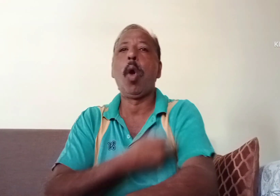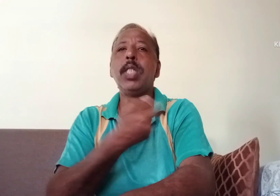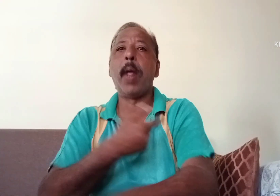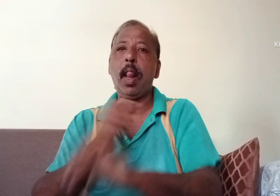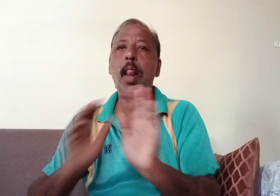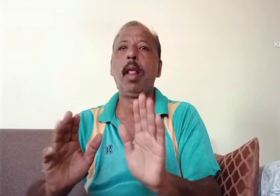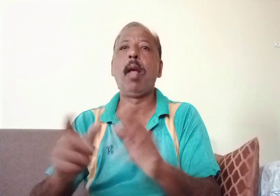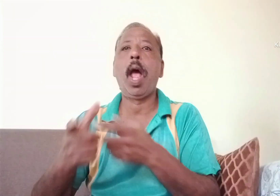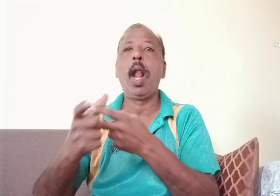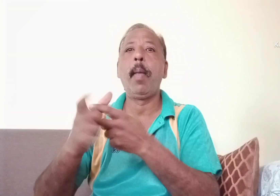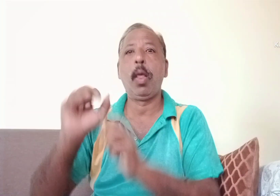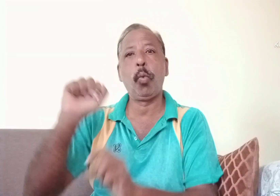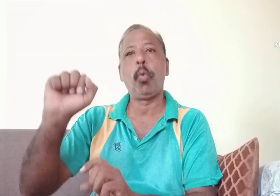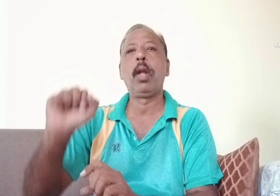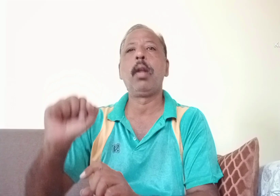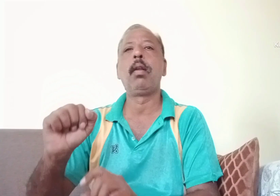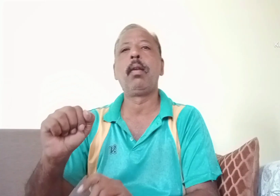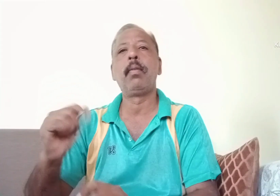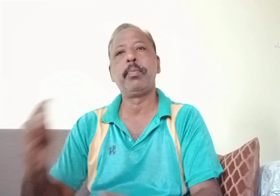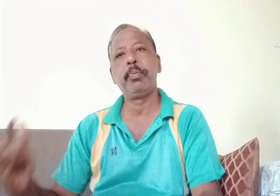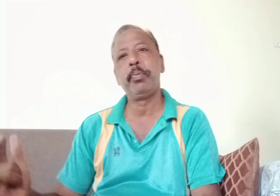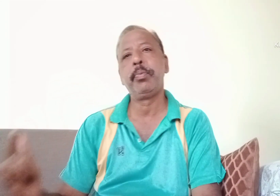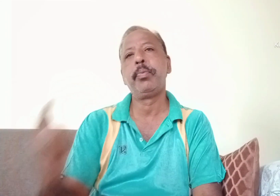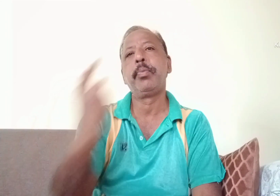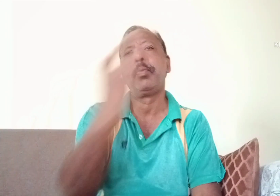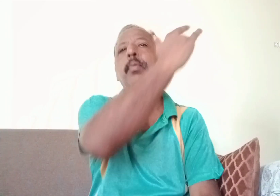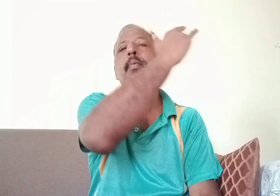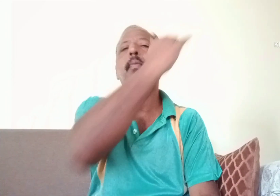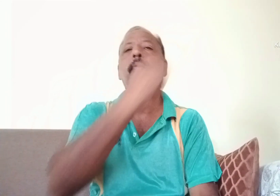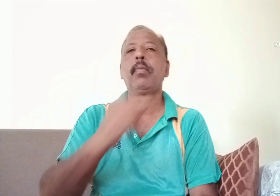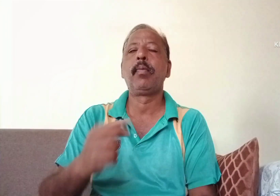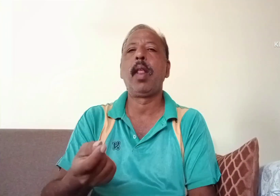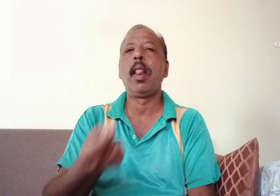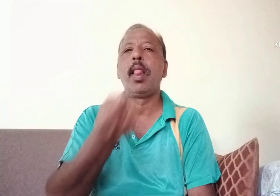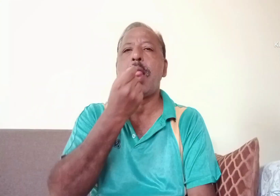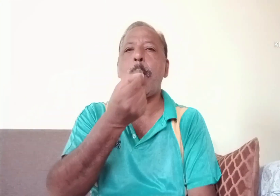मुझे पता नहीं, लेकिन मेरे ये दोनों फेवरेट कपल।